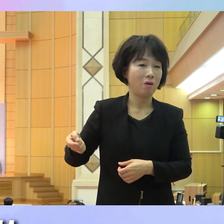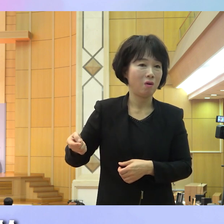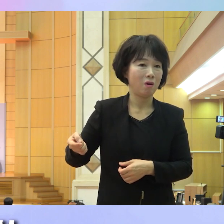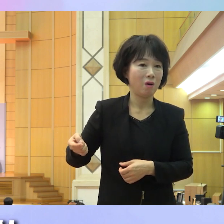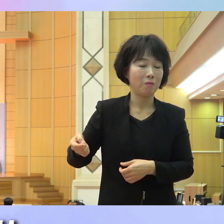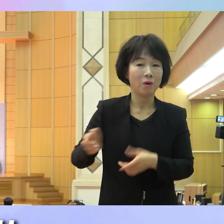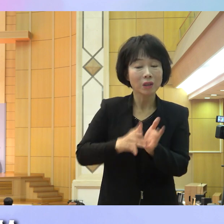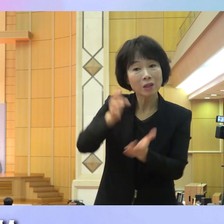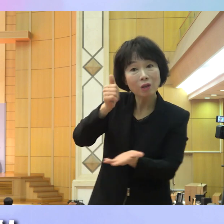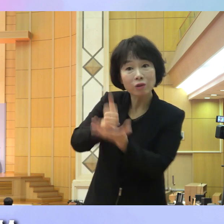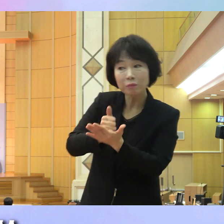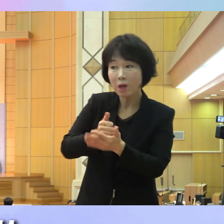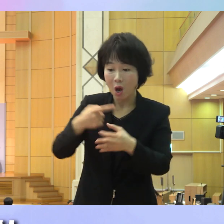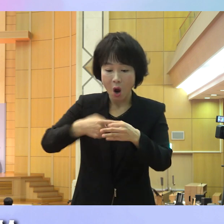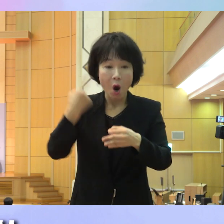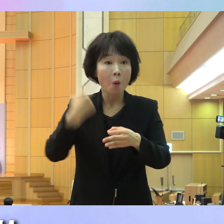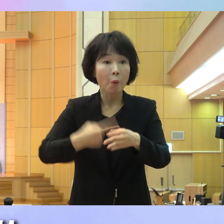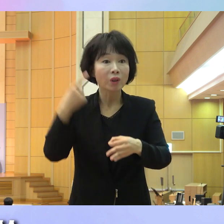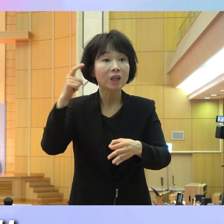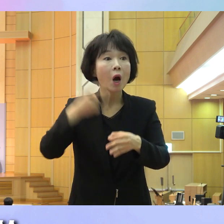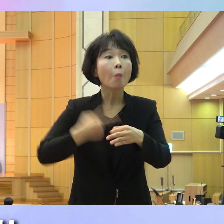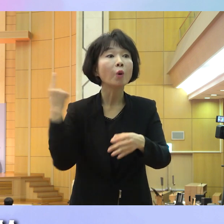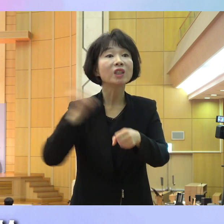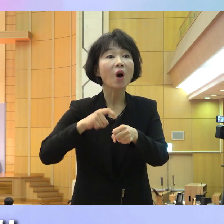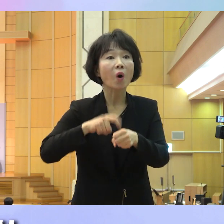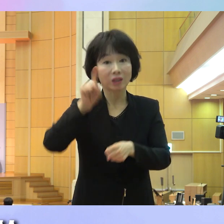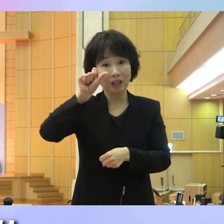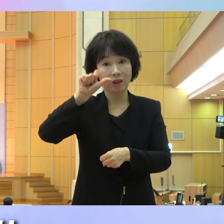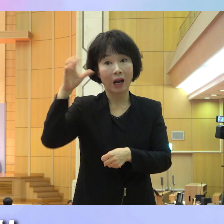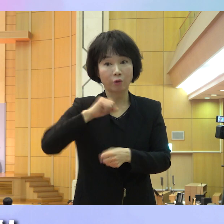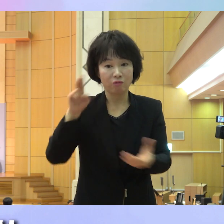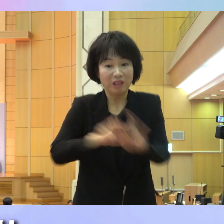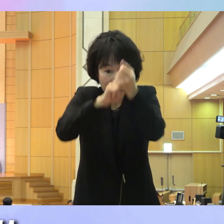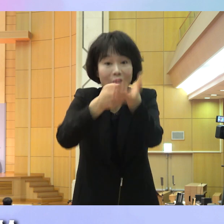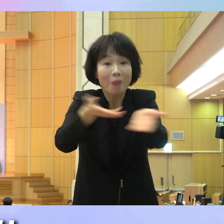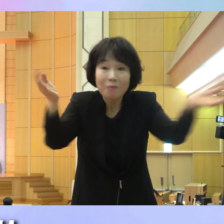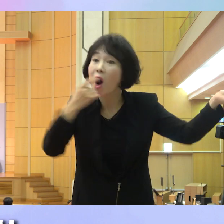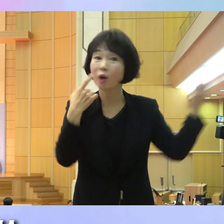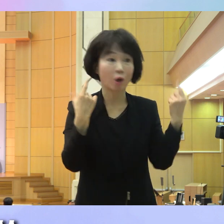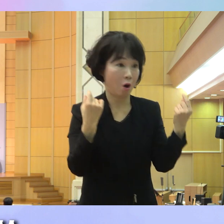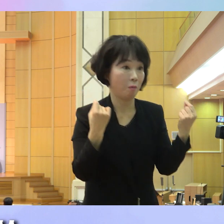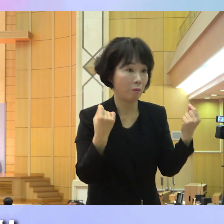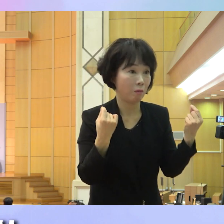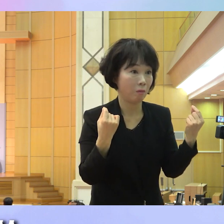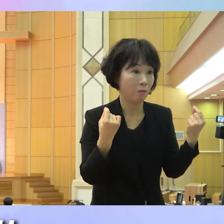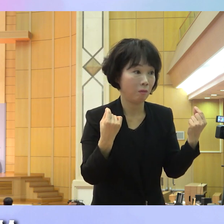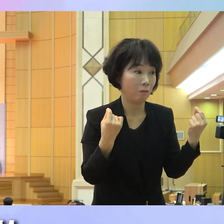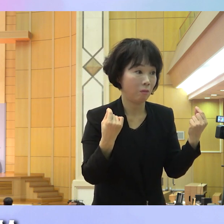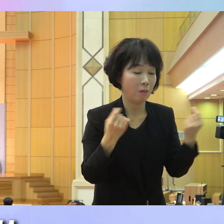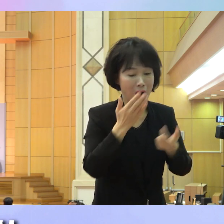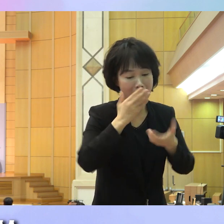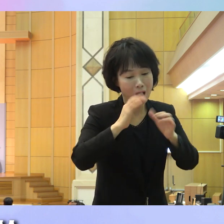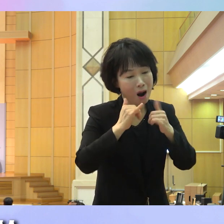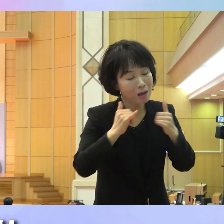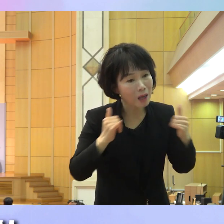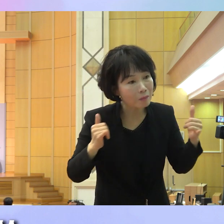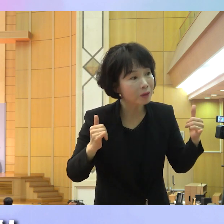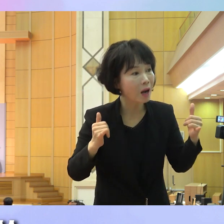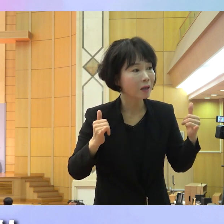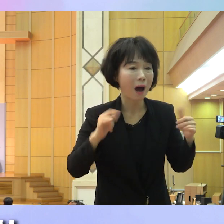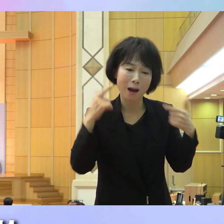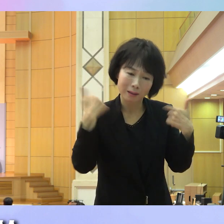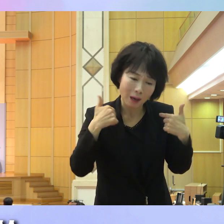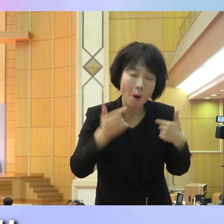소위 오병이의 기적을 베푼 걸 보세요. 보리떡이잖아. 항상 그들이 먹는 주식은 밀가루